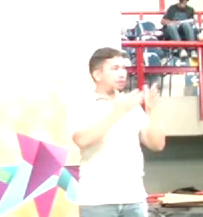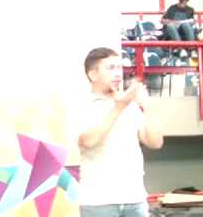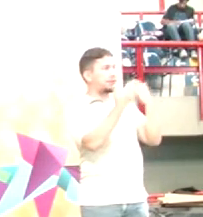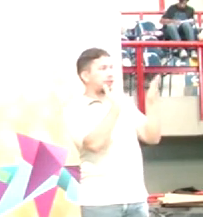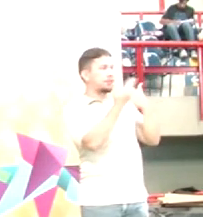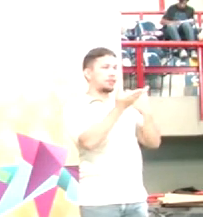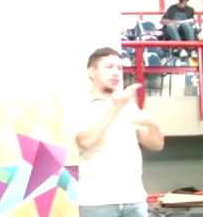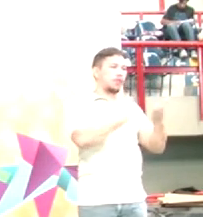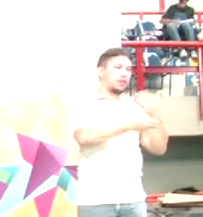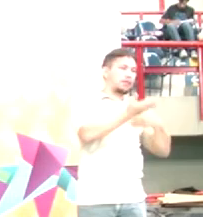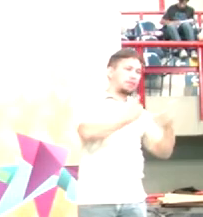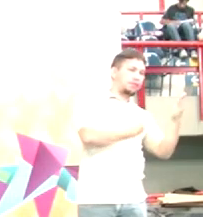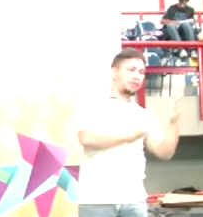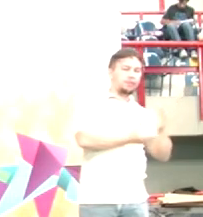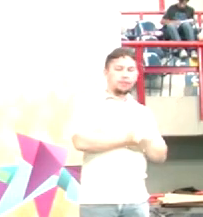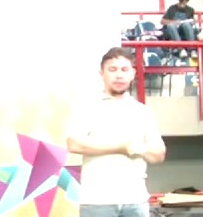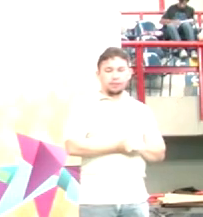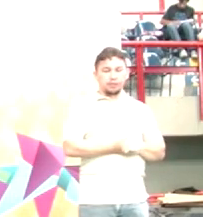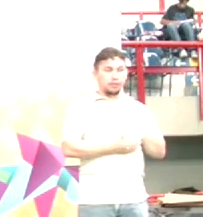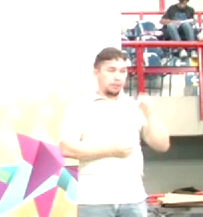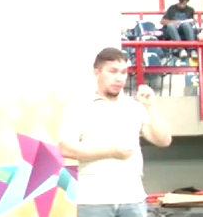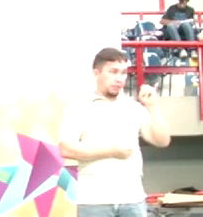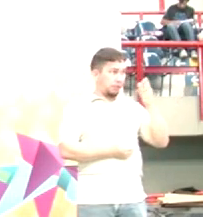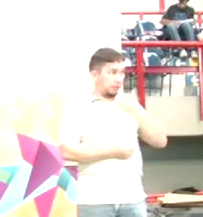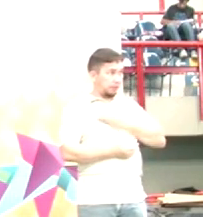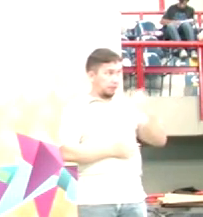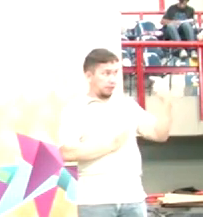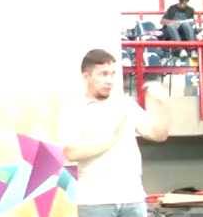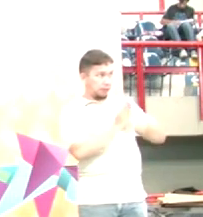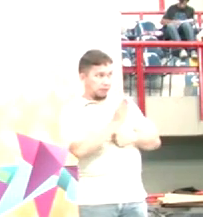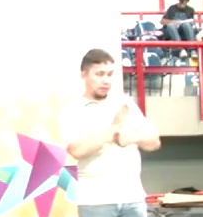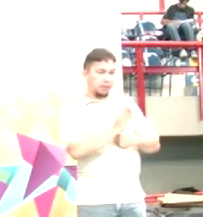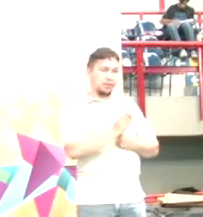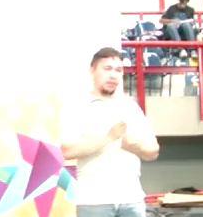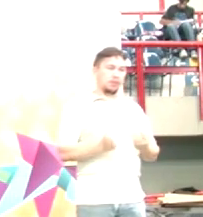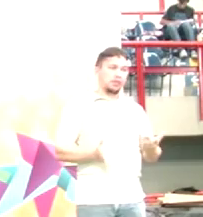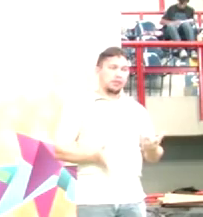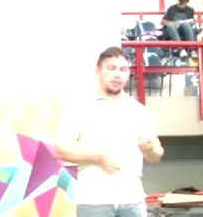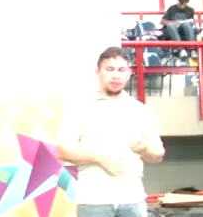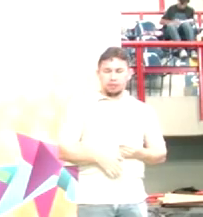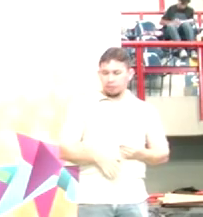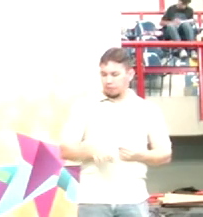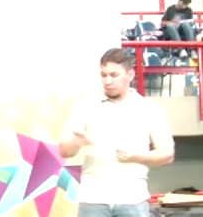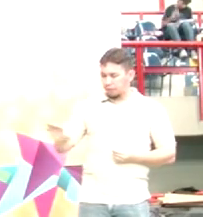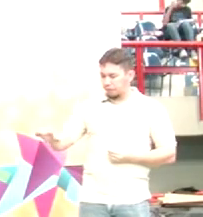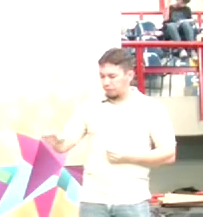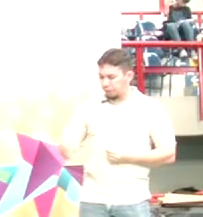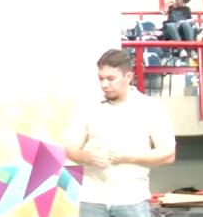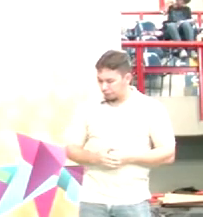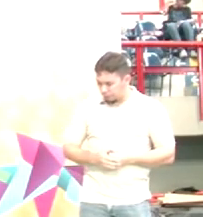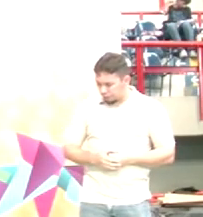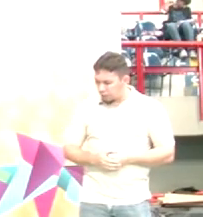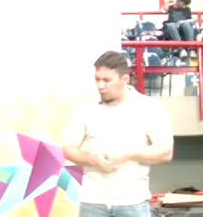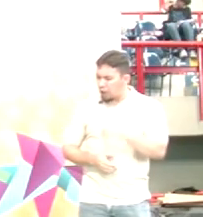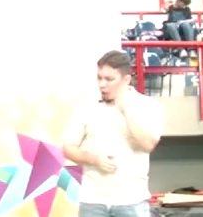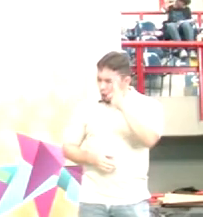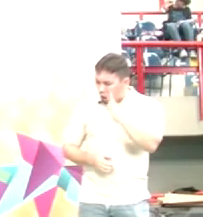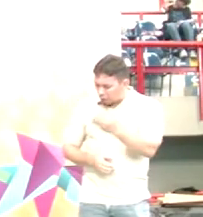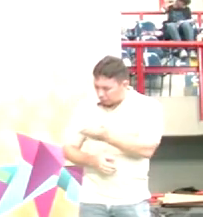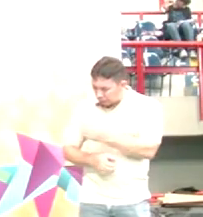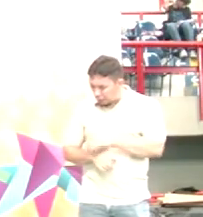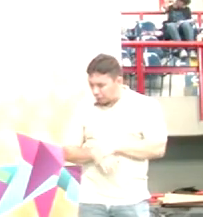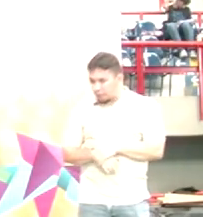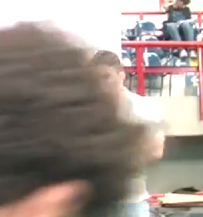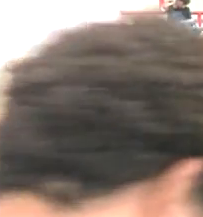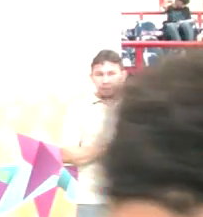países, se algum colega perguntar assim a você, ó: ei